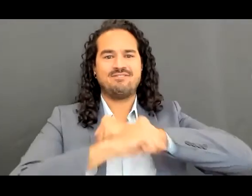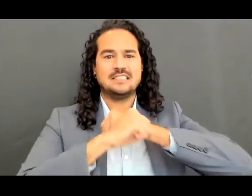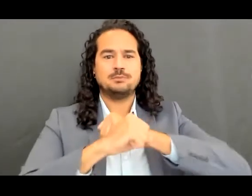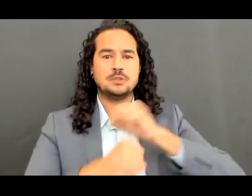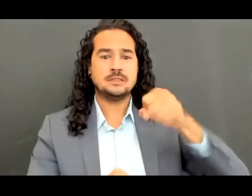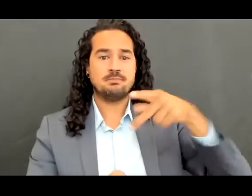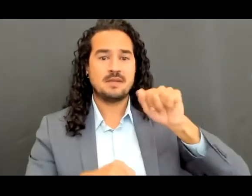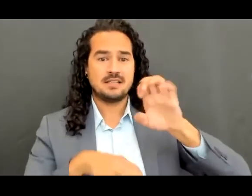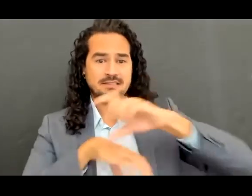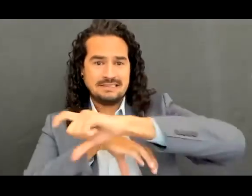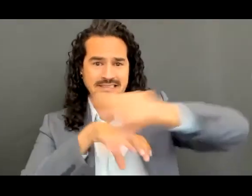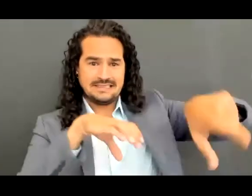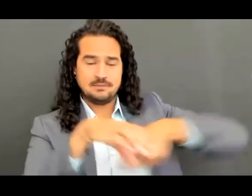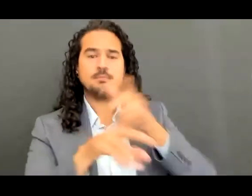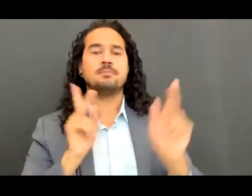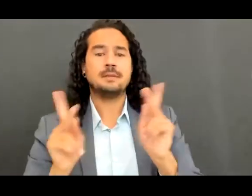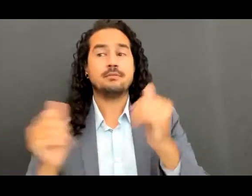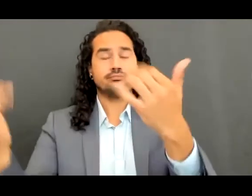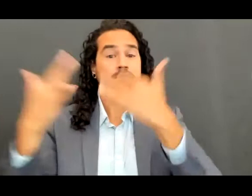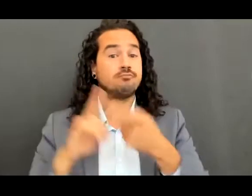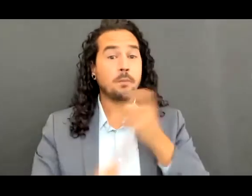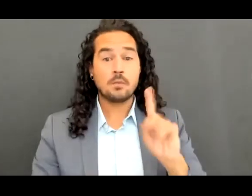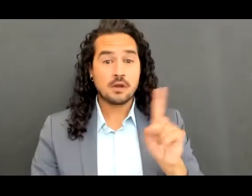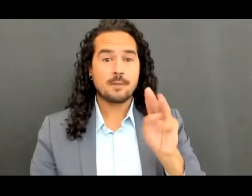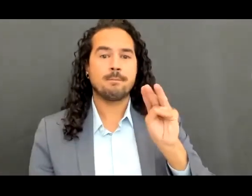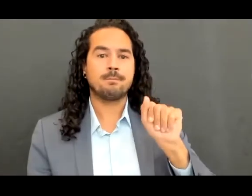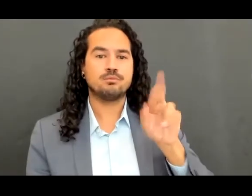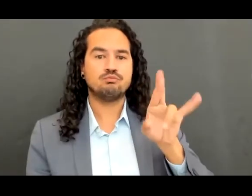la gente del condado de Marin.